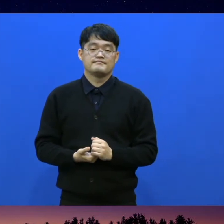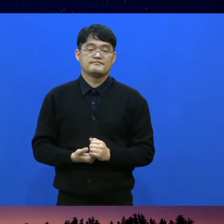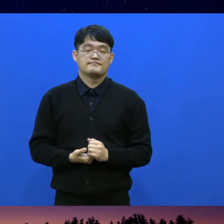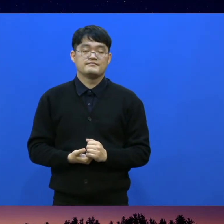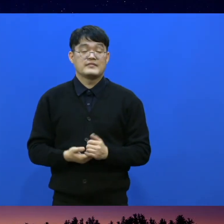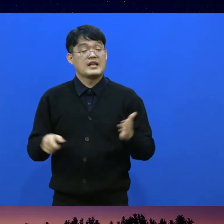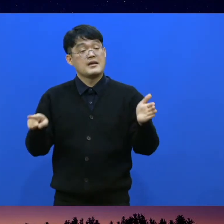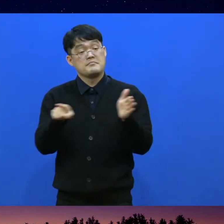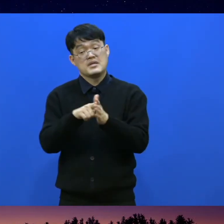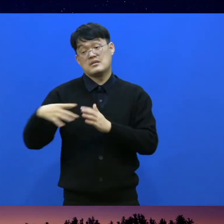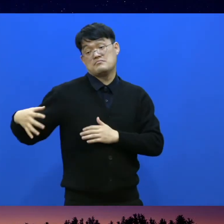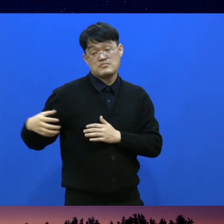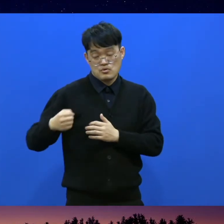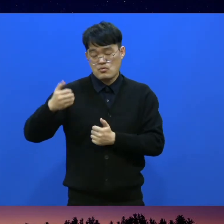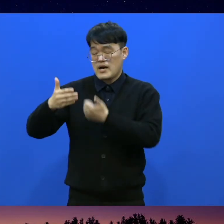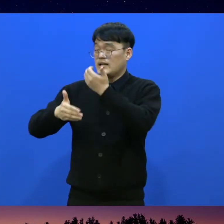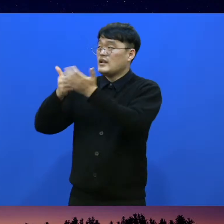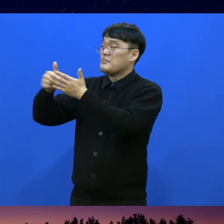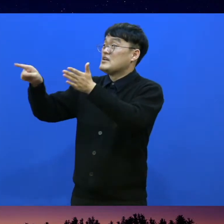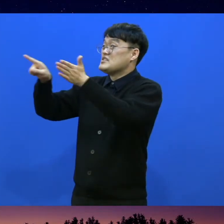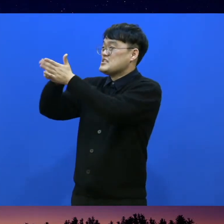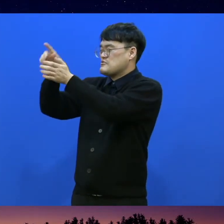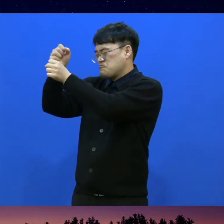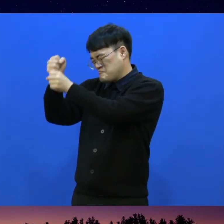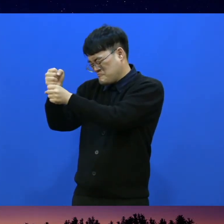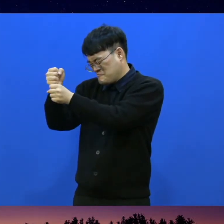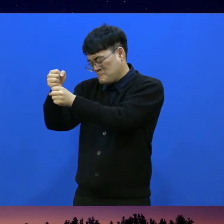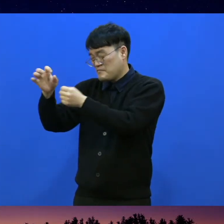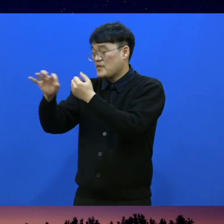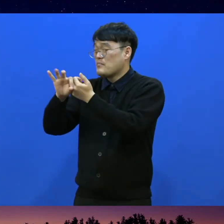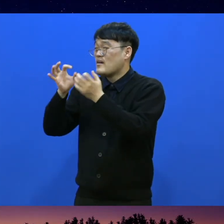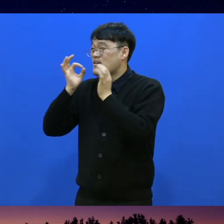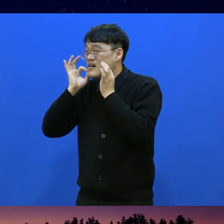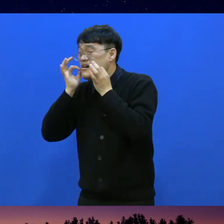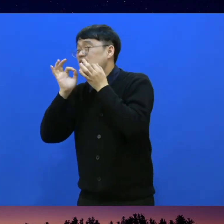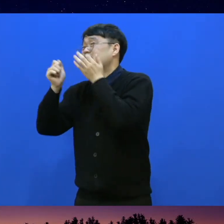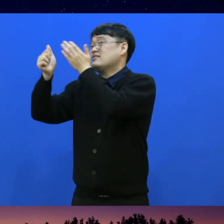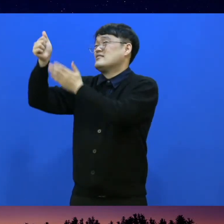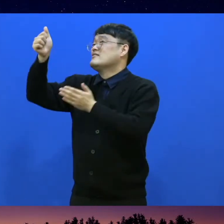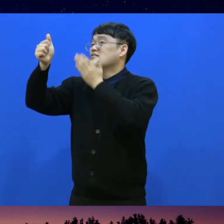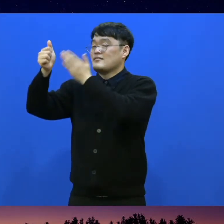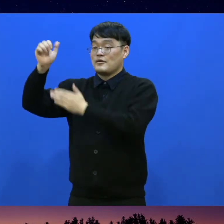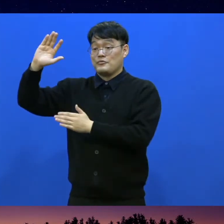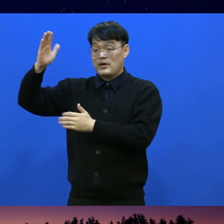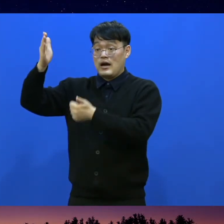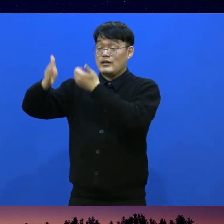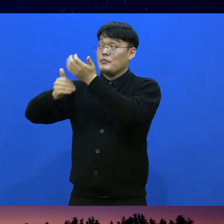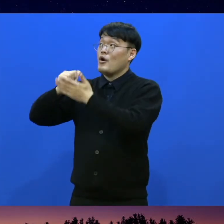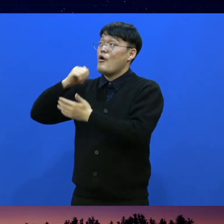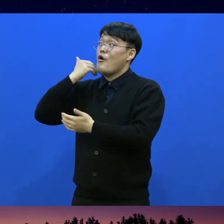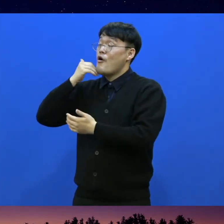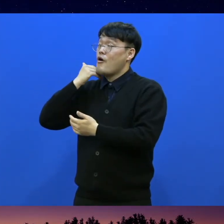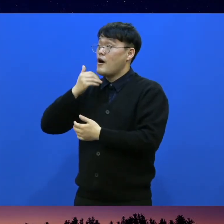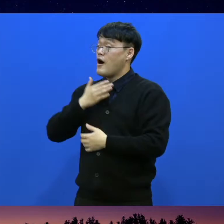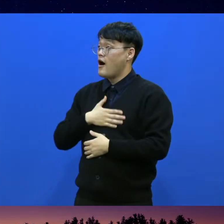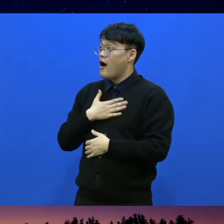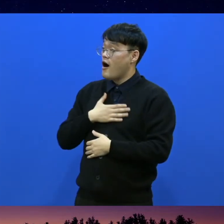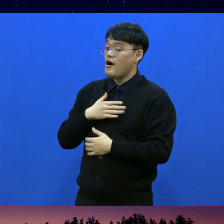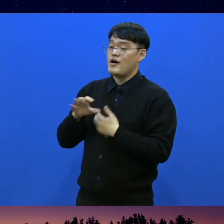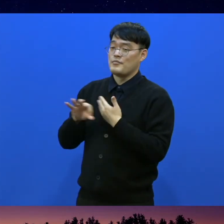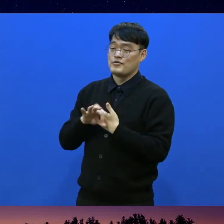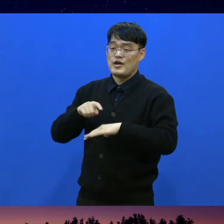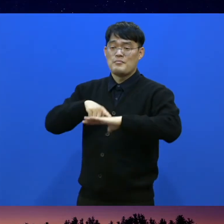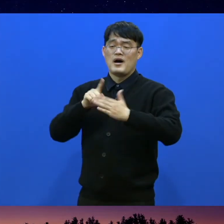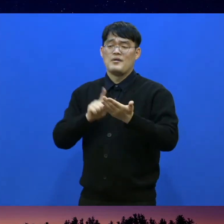그리고 믿음으로 하나님을 신뢰하니까 갈망하고 싶어요. 갈망이 일어나. 하나님이 누구신지 알면 알수록 내 안에 더